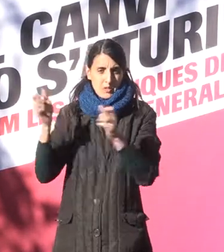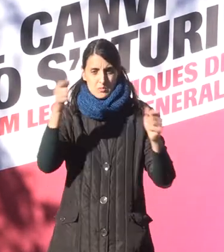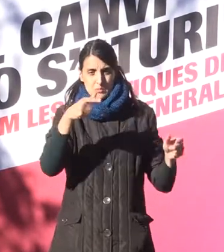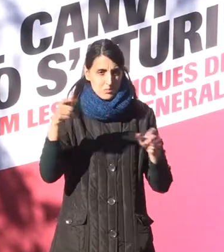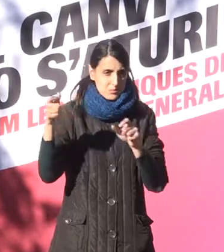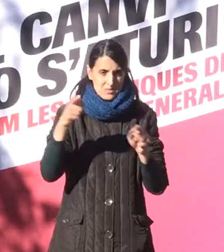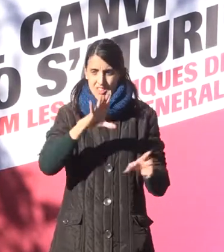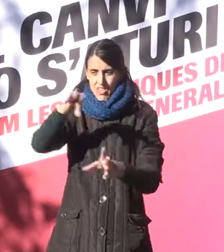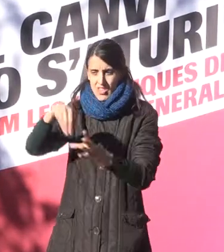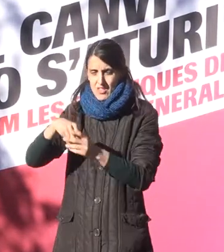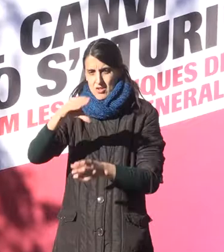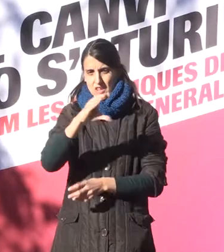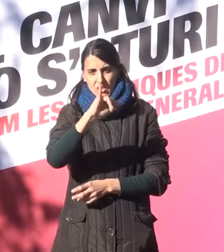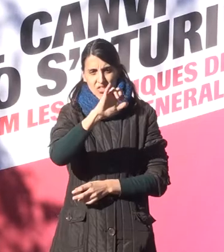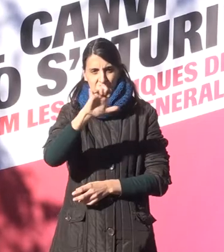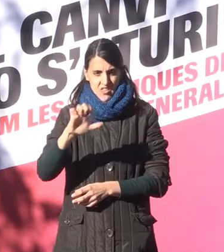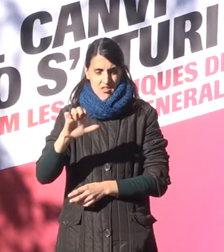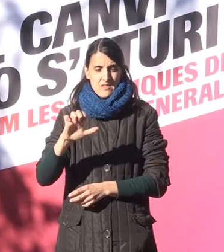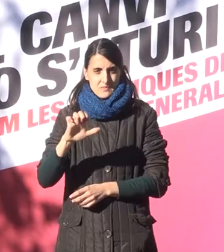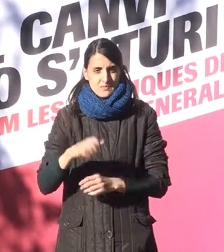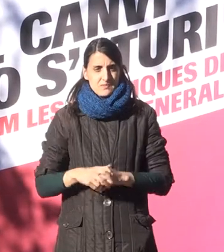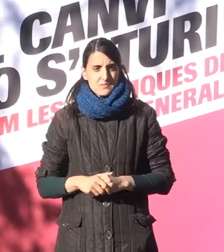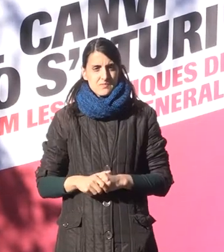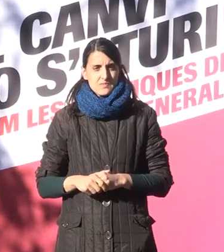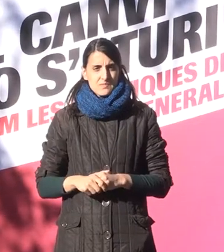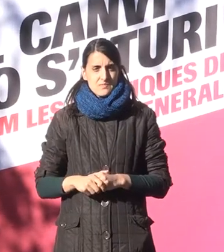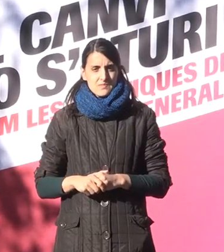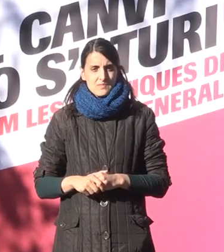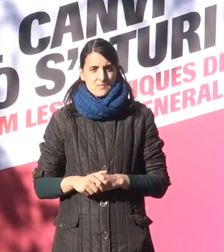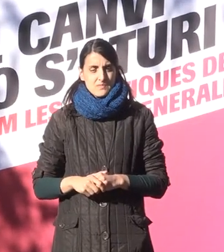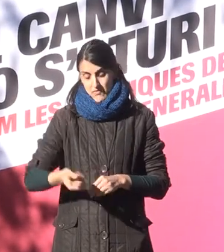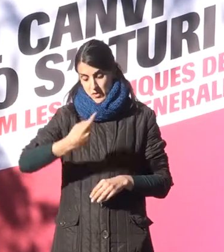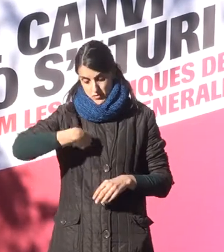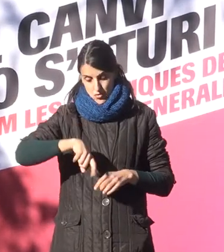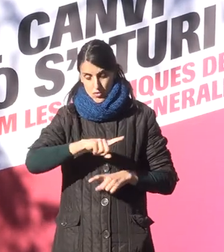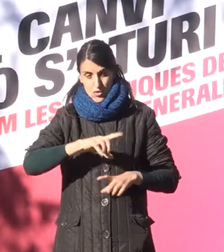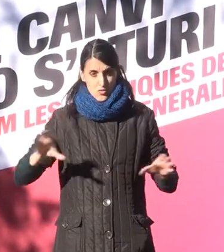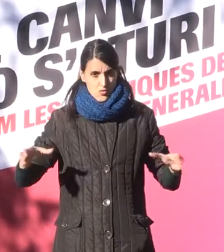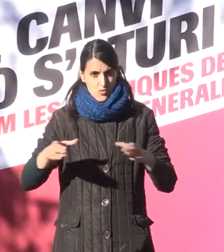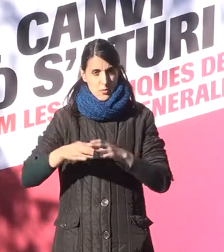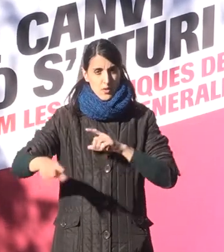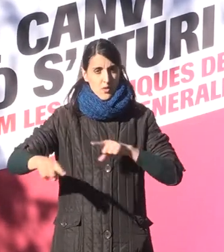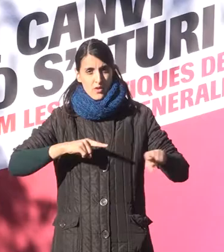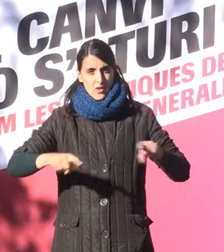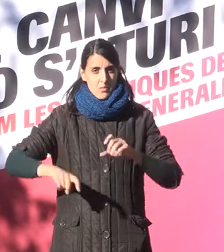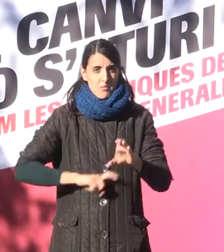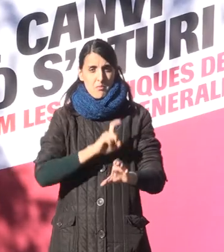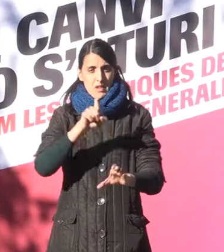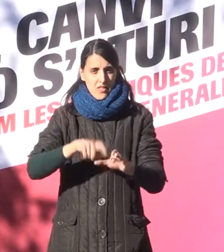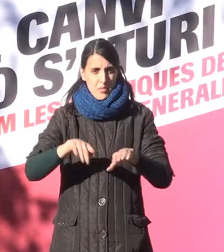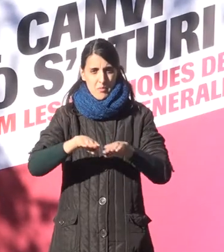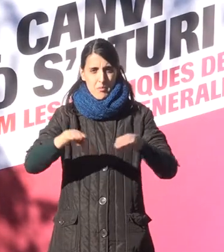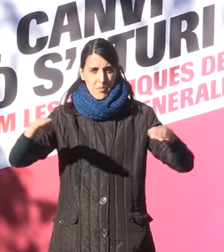de los centros de internamiento para extranjeros y desde los cuales como organización también participamos en la plataforma tanquem bless y